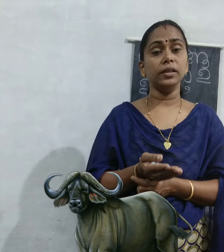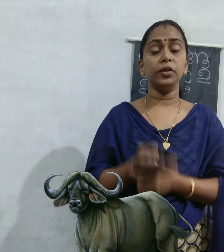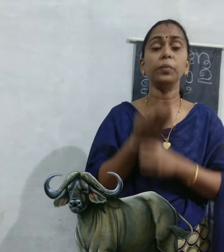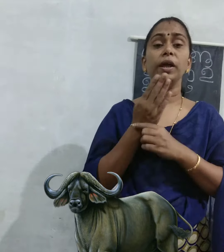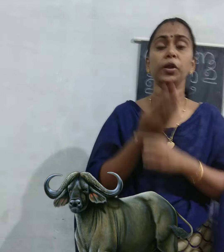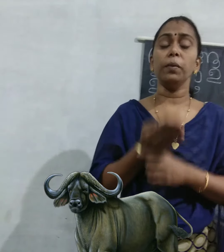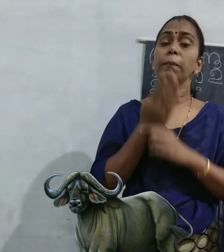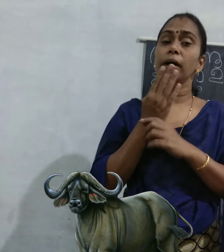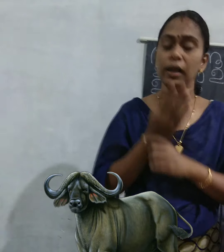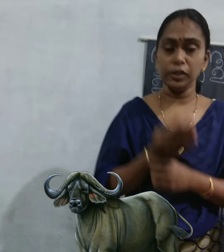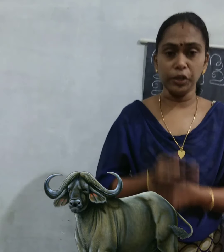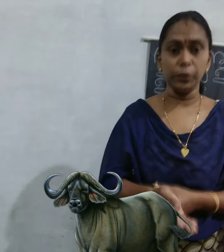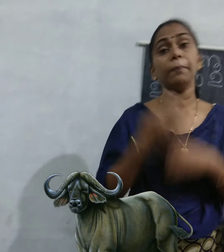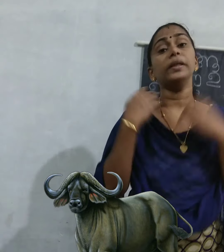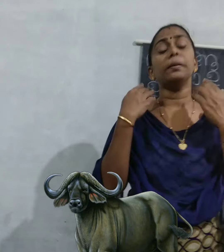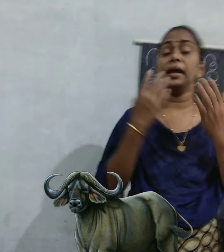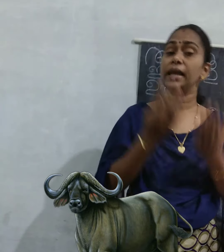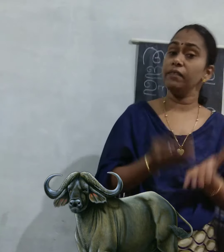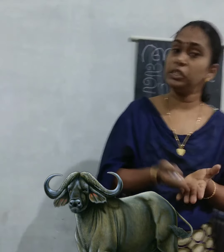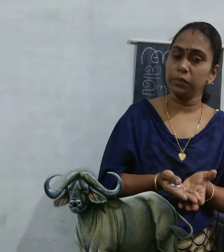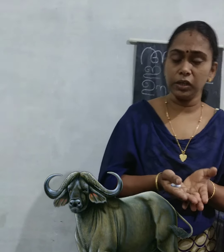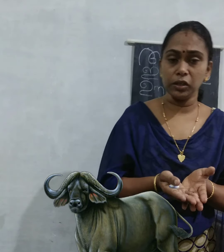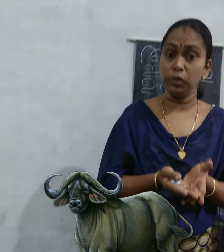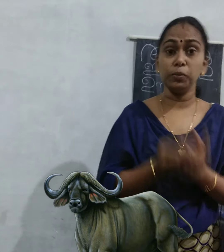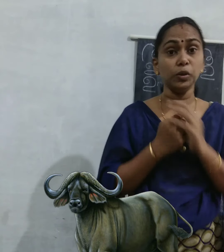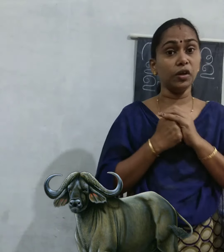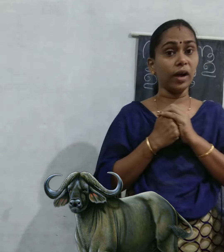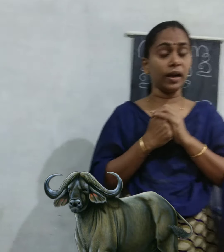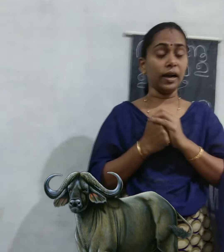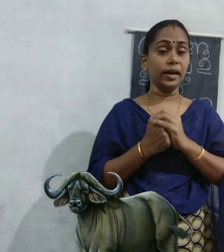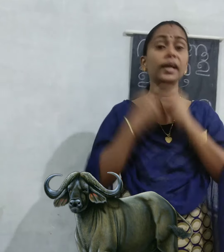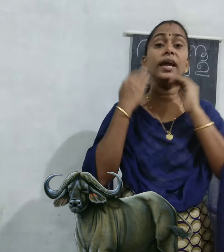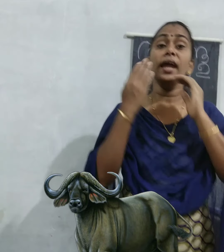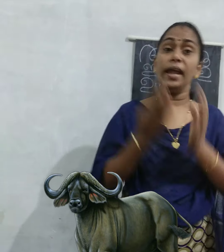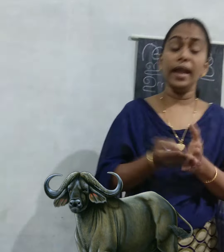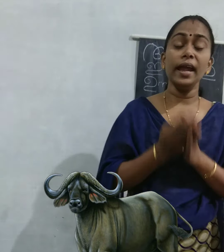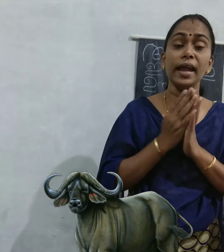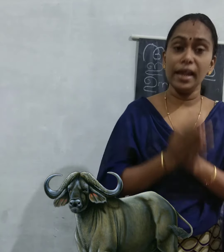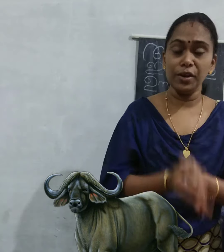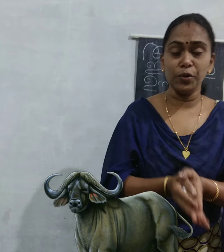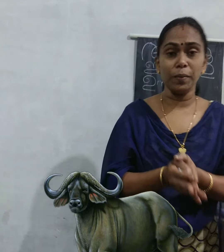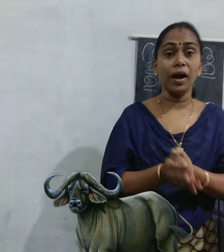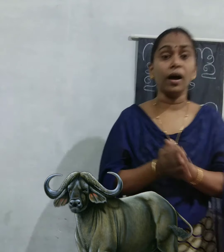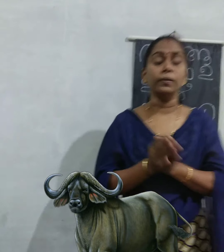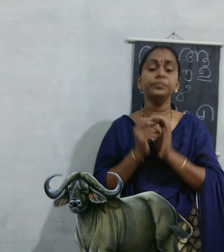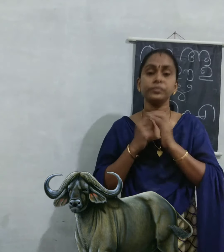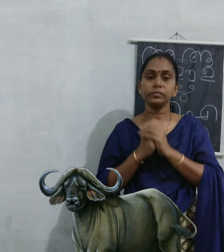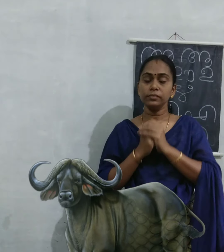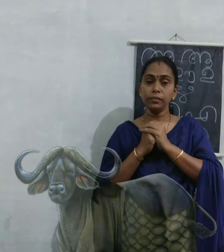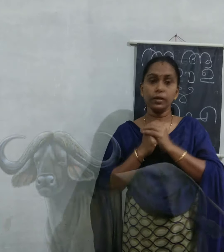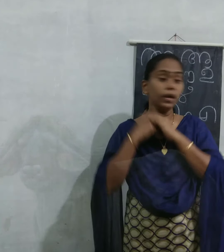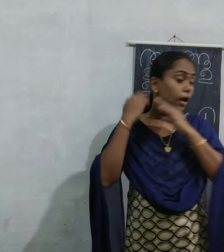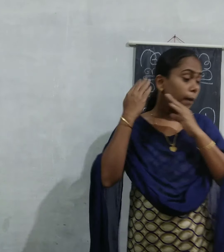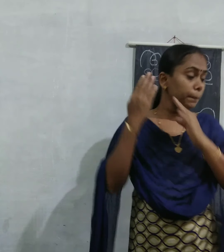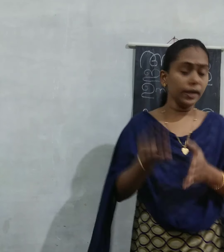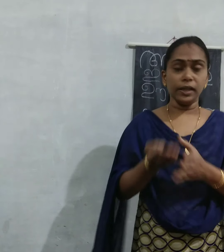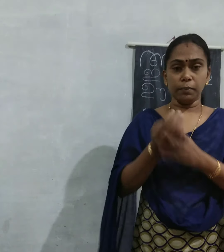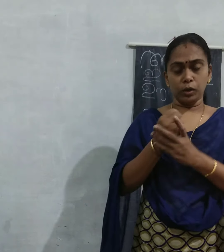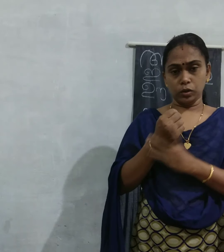തരും? എരുമ പാല് തരും. അപ്പൊ നമ്മൾ ഏവിച്ച് പഠിക്കുന്ന ഒരു പുതിയ വാക്കാണ് എരുമ. പിന്നെ നമുക്ക്